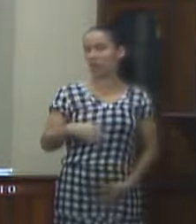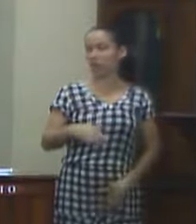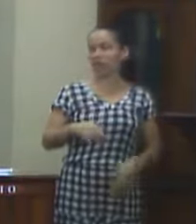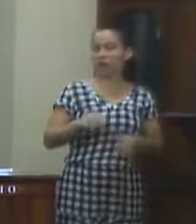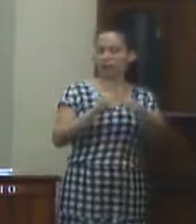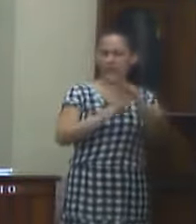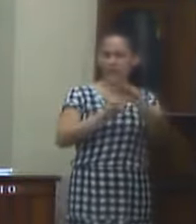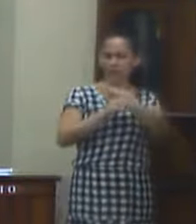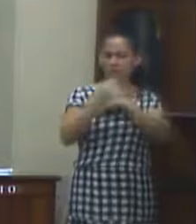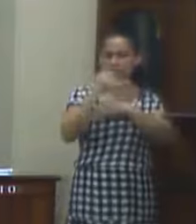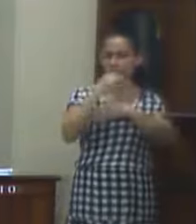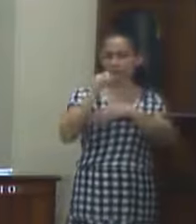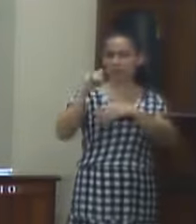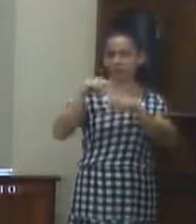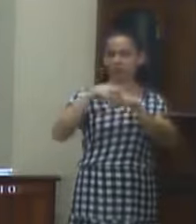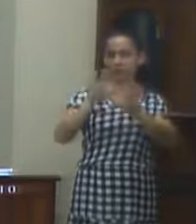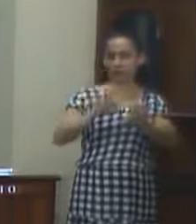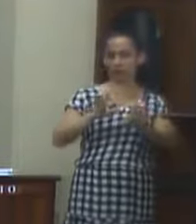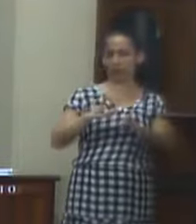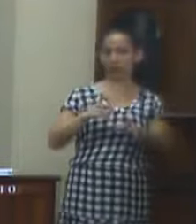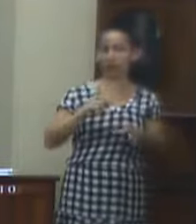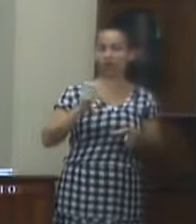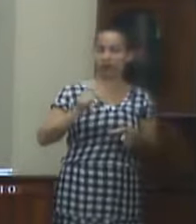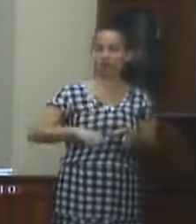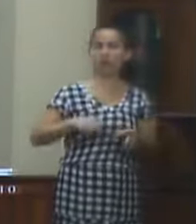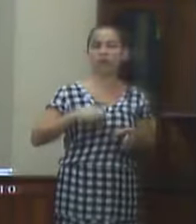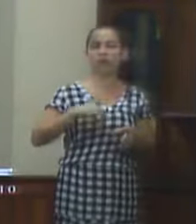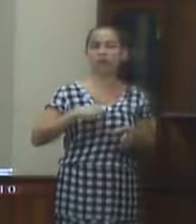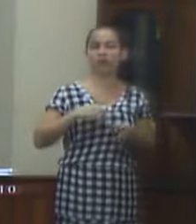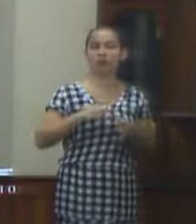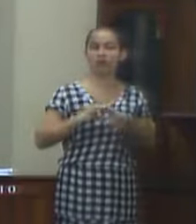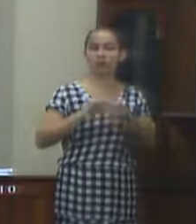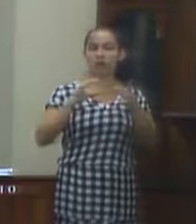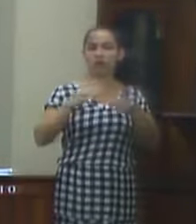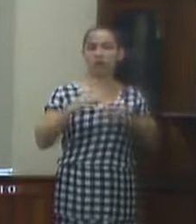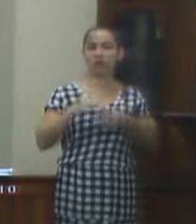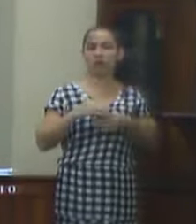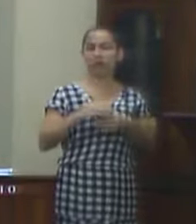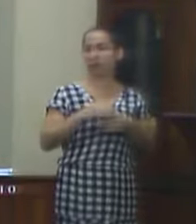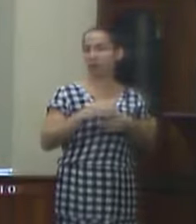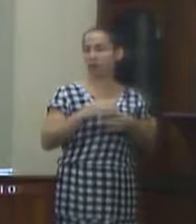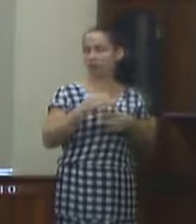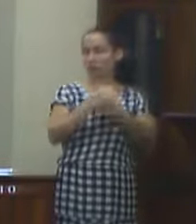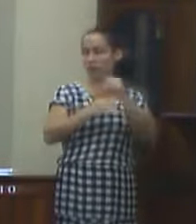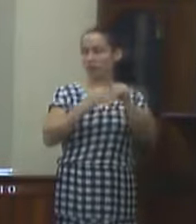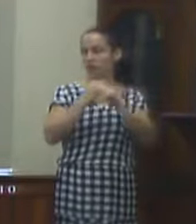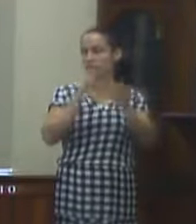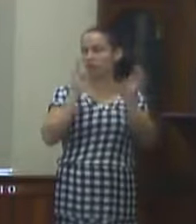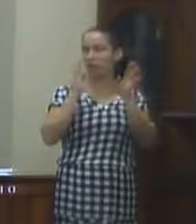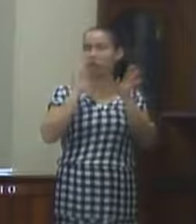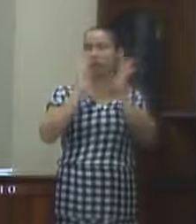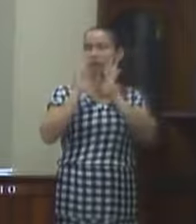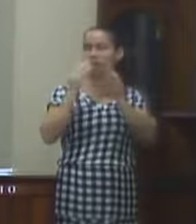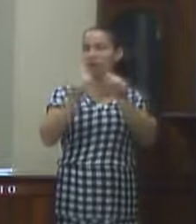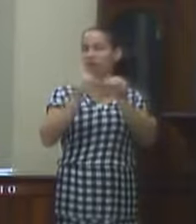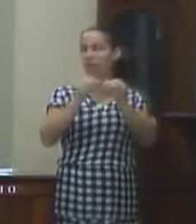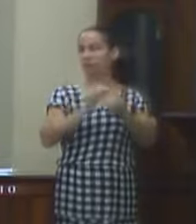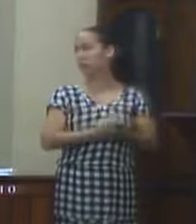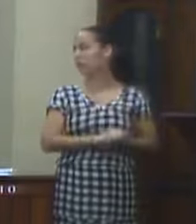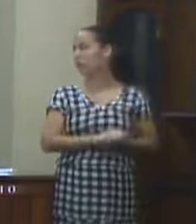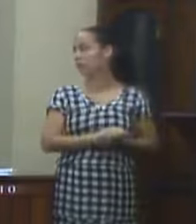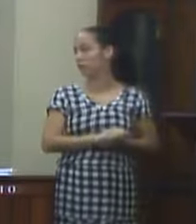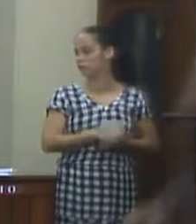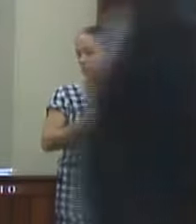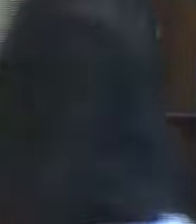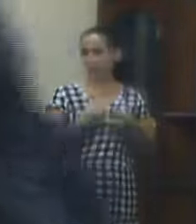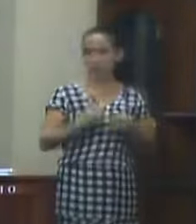concessionárias permissionárias de distribuição de energia elétrica deverão disponibilizar em seus sítios eletrônicos os valores arrecadados nas faturas de energia elétrica